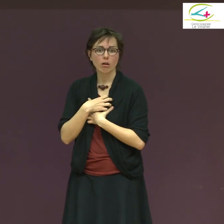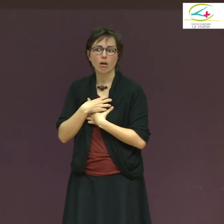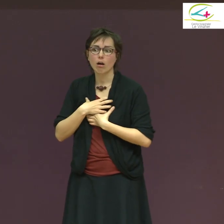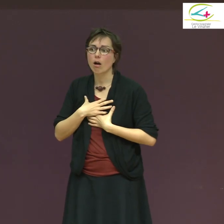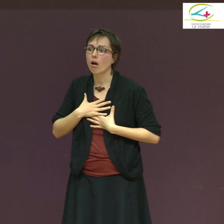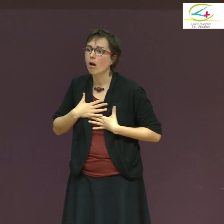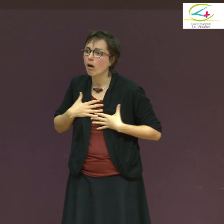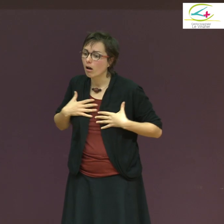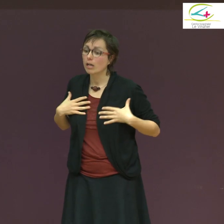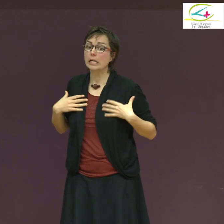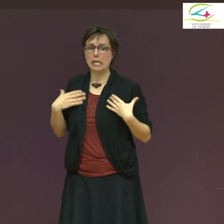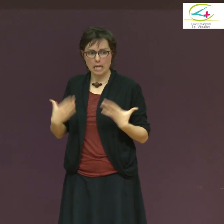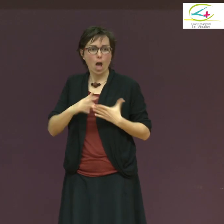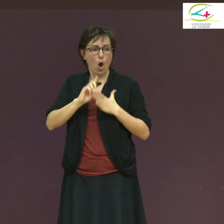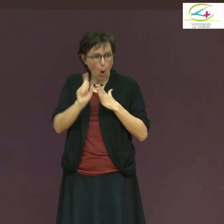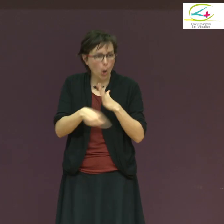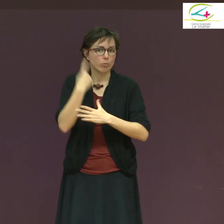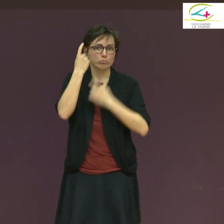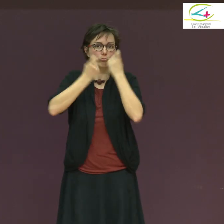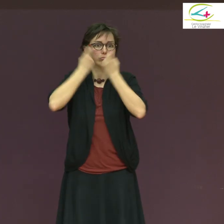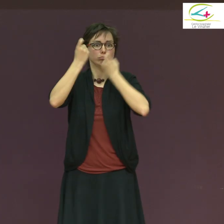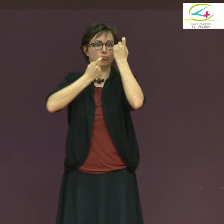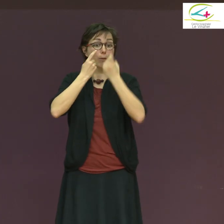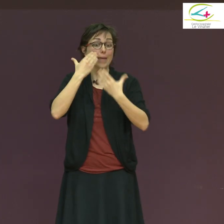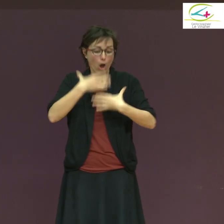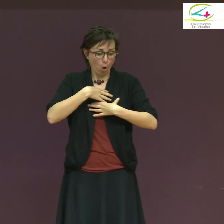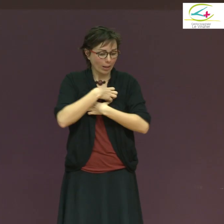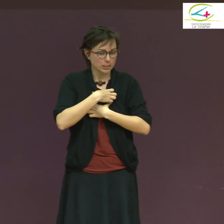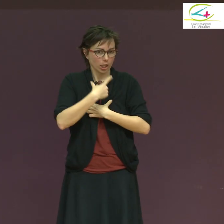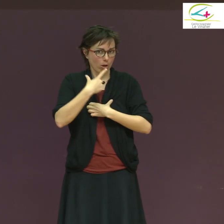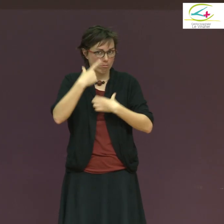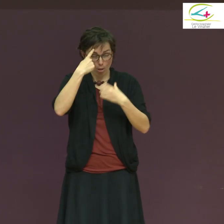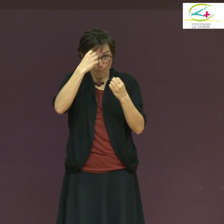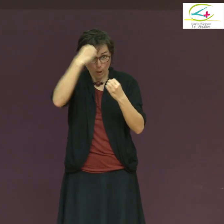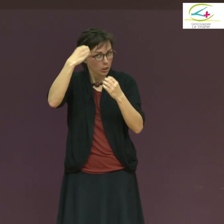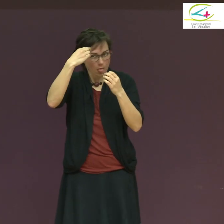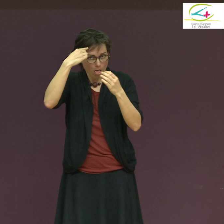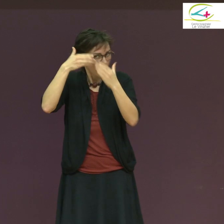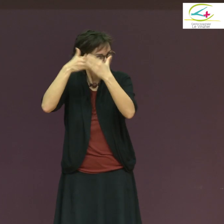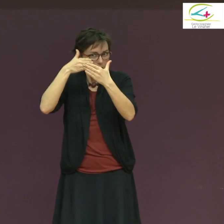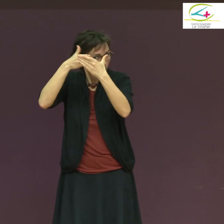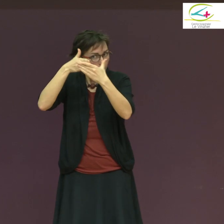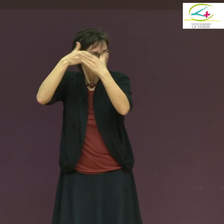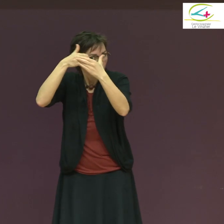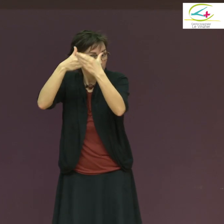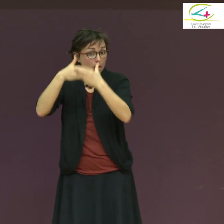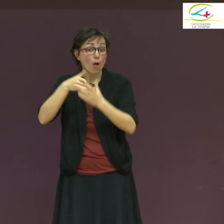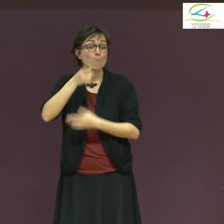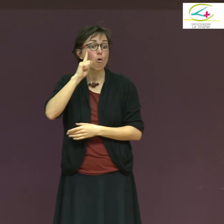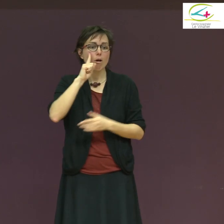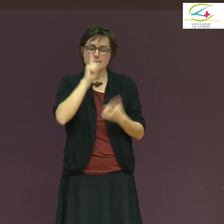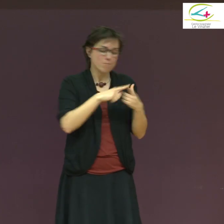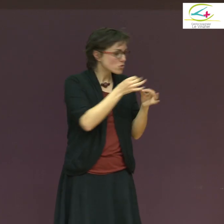peut recommencer à penser. L'angoisse, ça empêche de penser. Pourquoi les gens arrivent à une solution? Parce